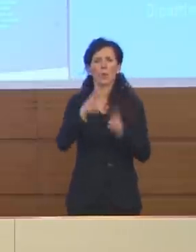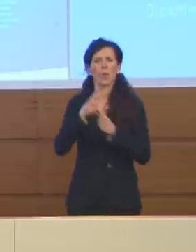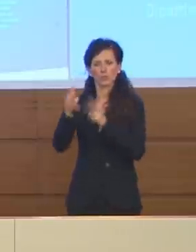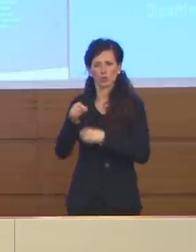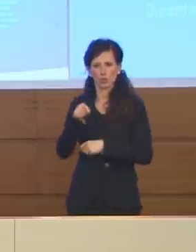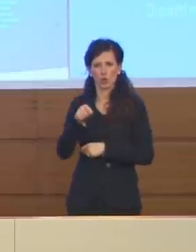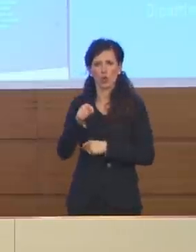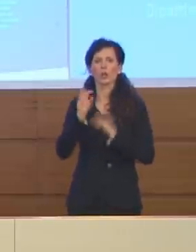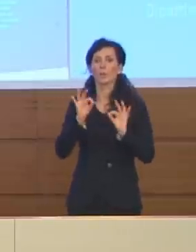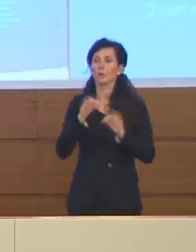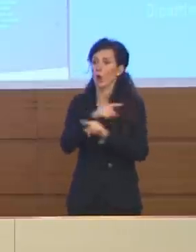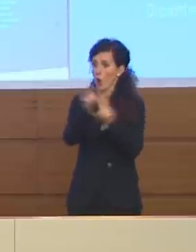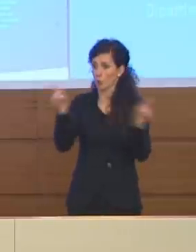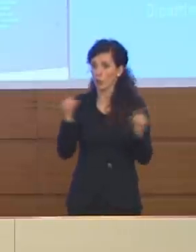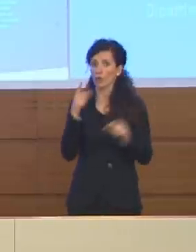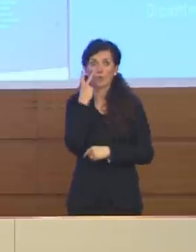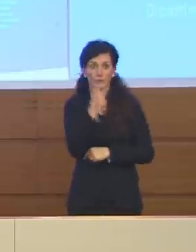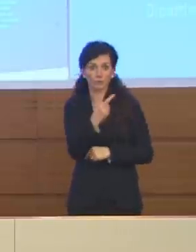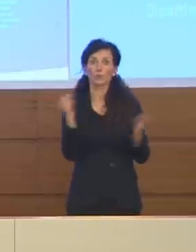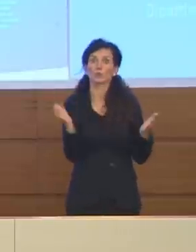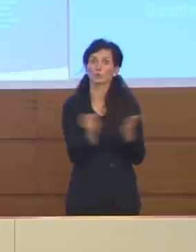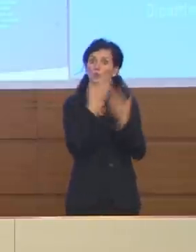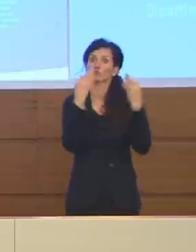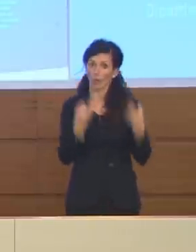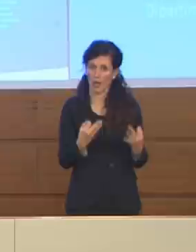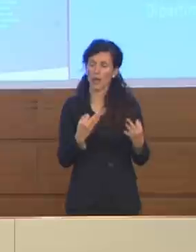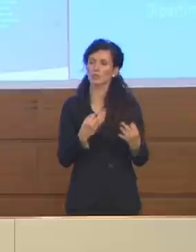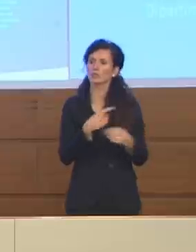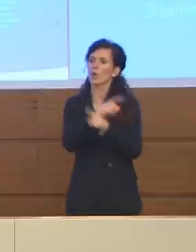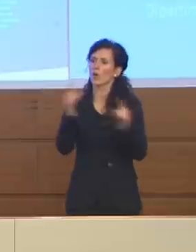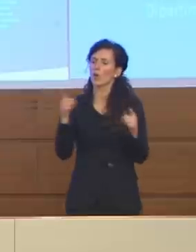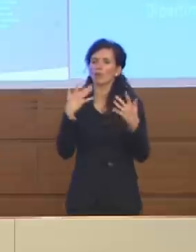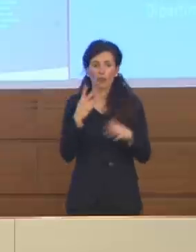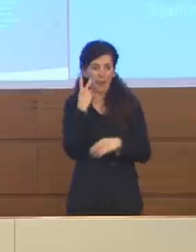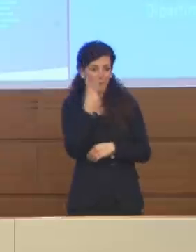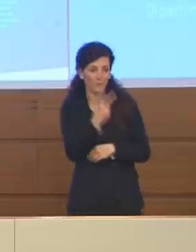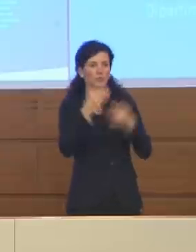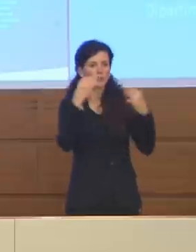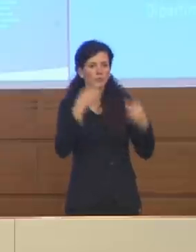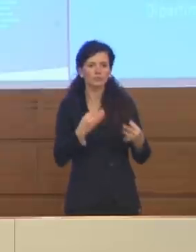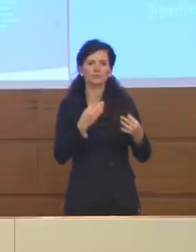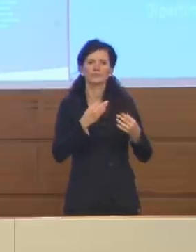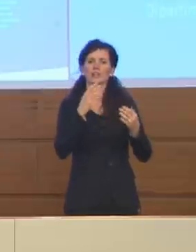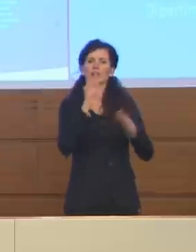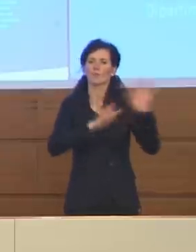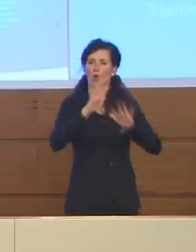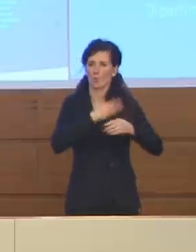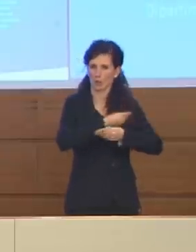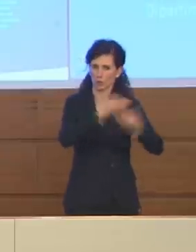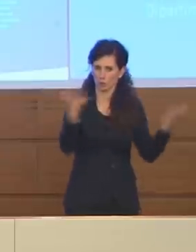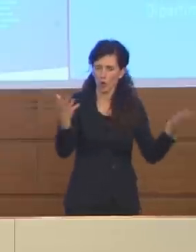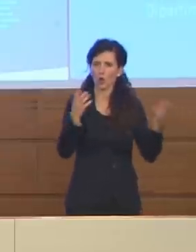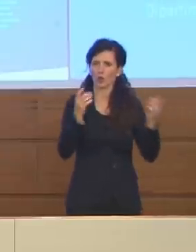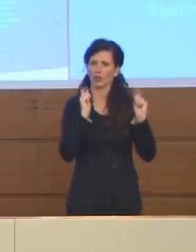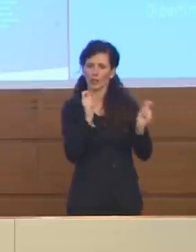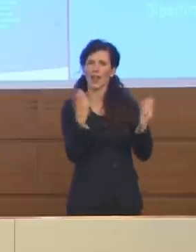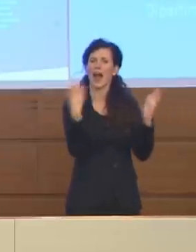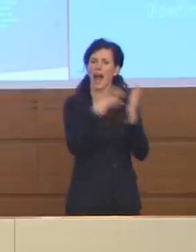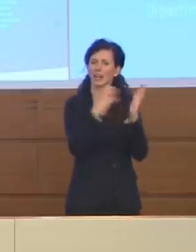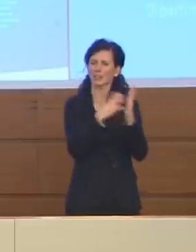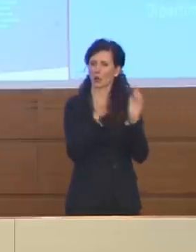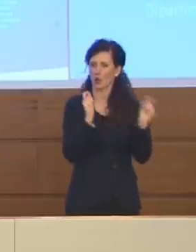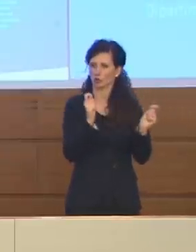avete potuto constatare avete documentato anche in alcuni vostri articoli o da notizie che noi